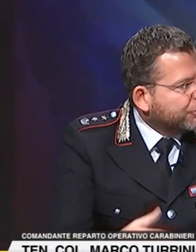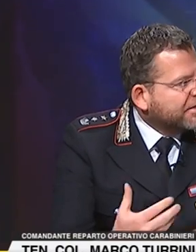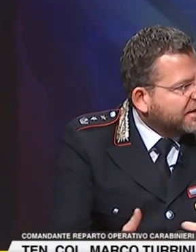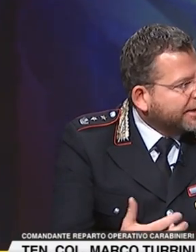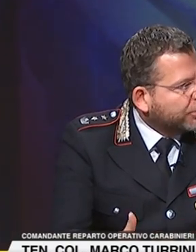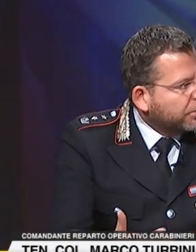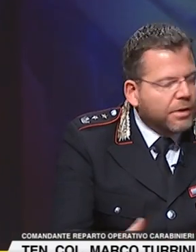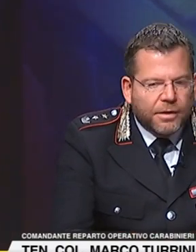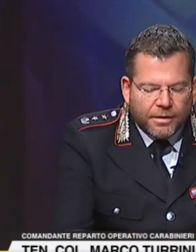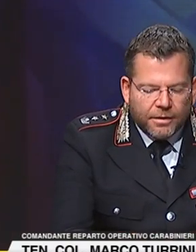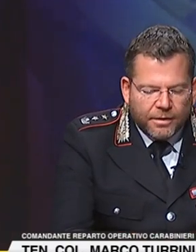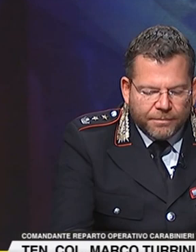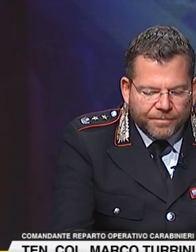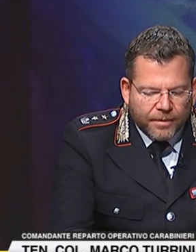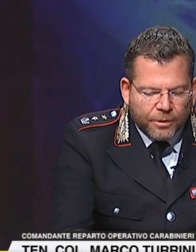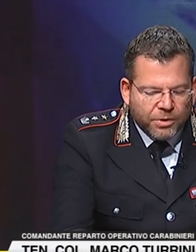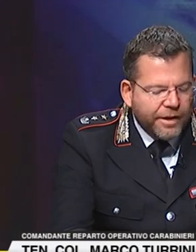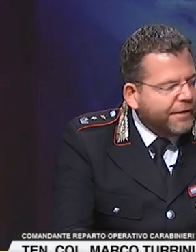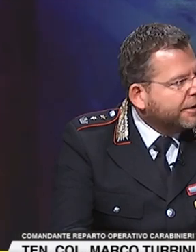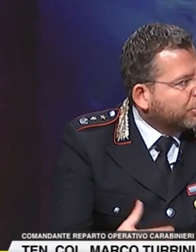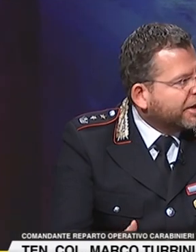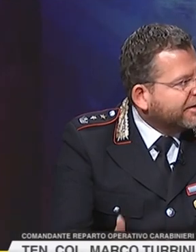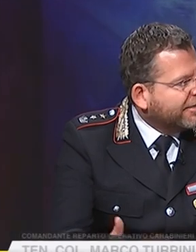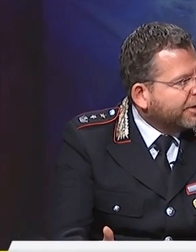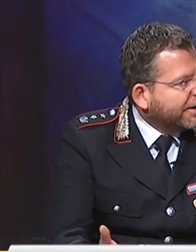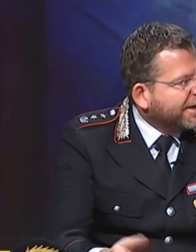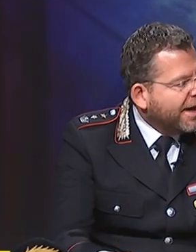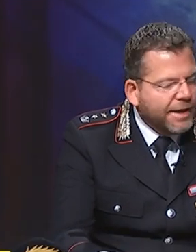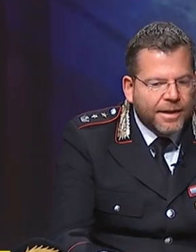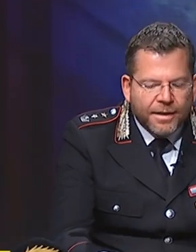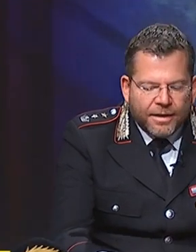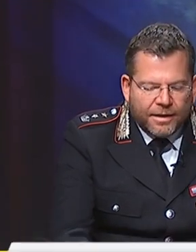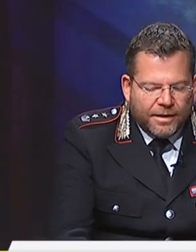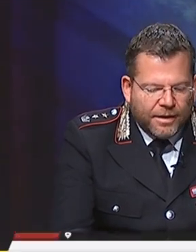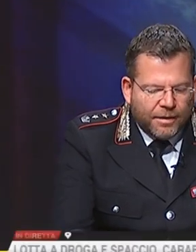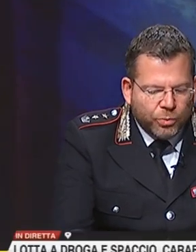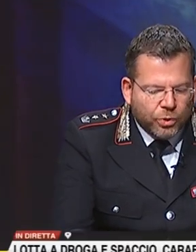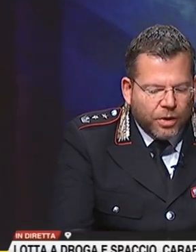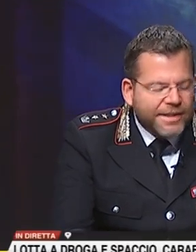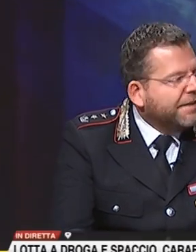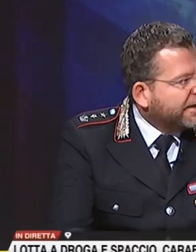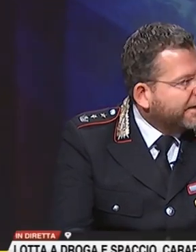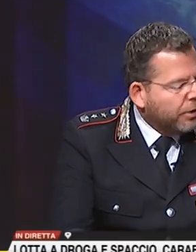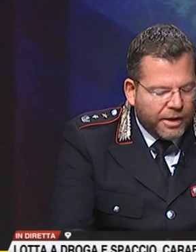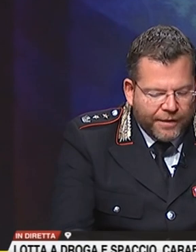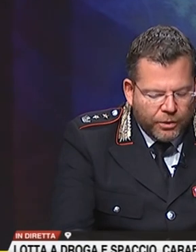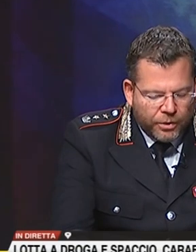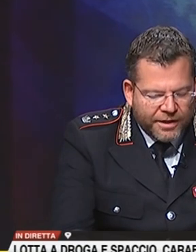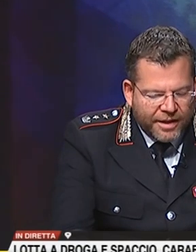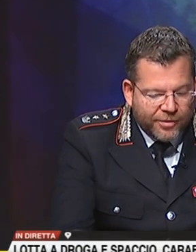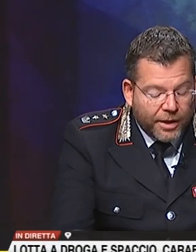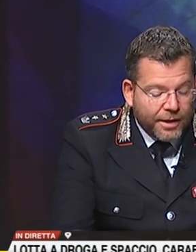addirittura fosse inserito a tutti gli effetti in un'organizzazione criminale appunto attiva